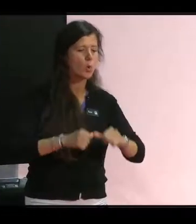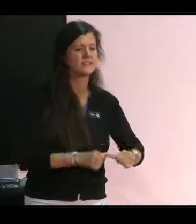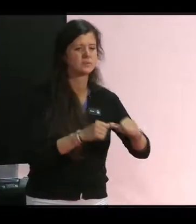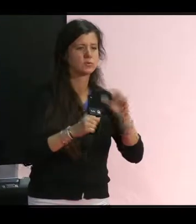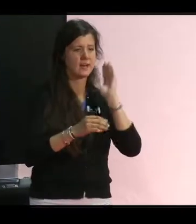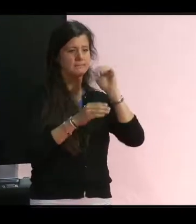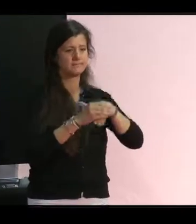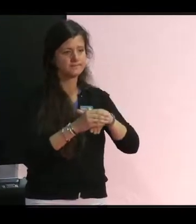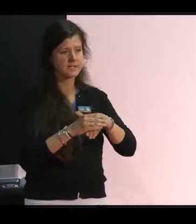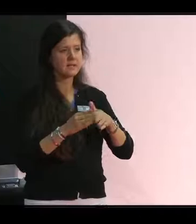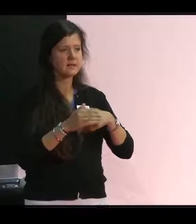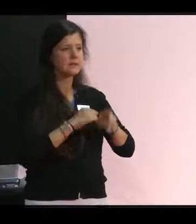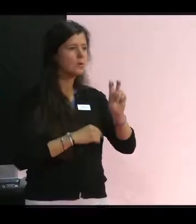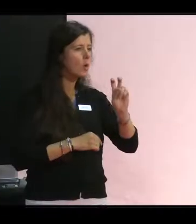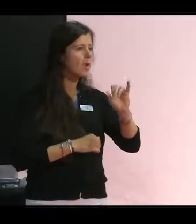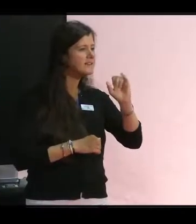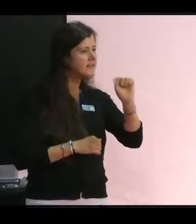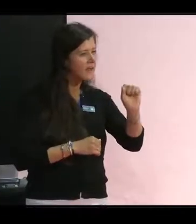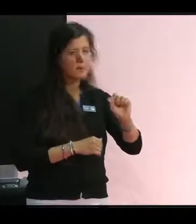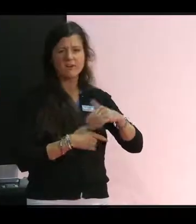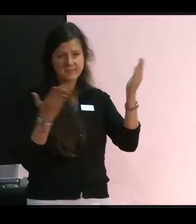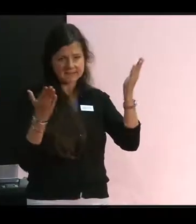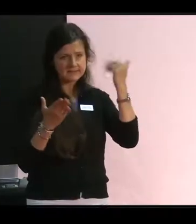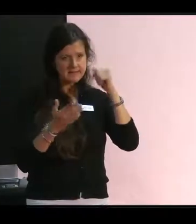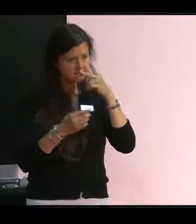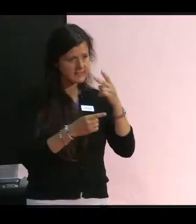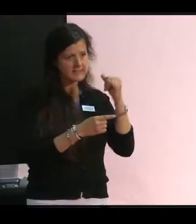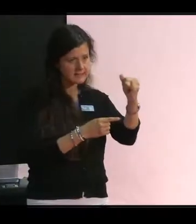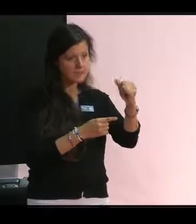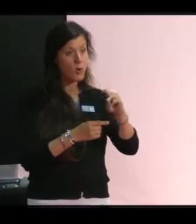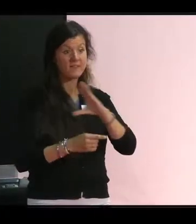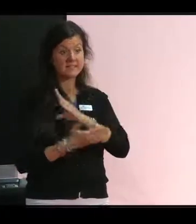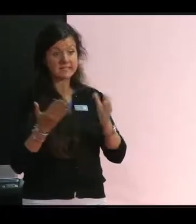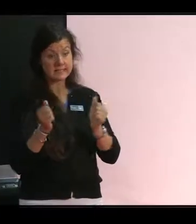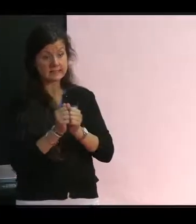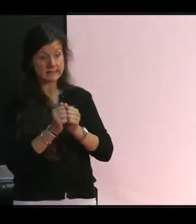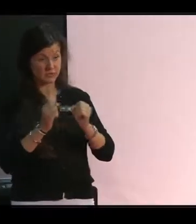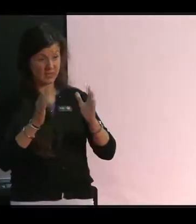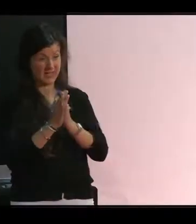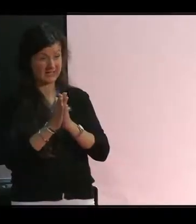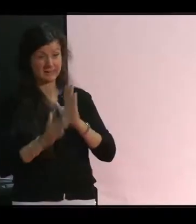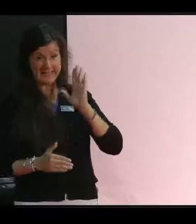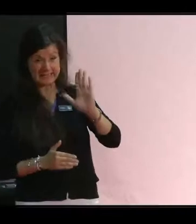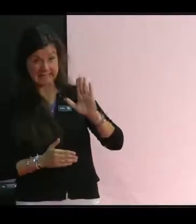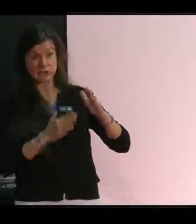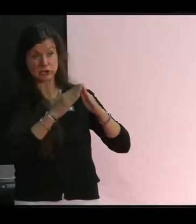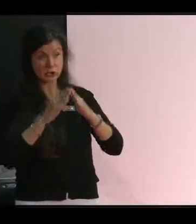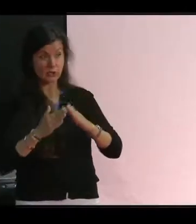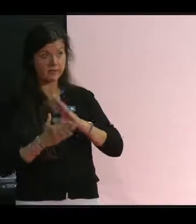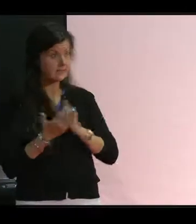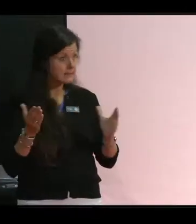till dem på Instagram eller vad som helst. Och om det inte finns en strejk i ens stad eller kommun,